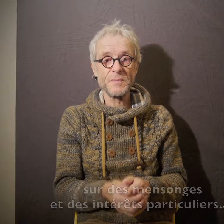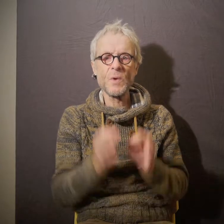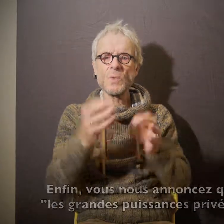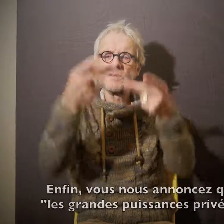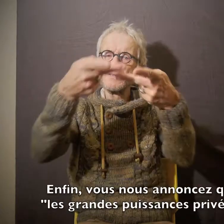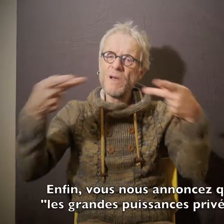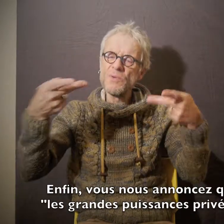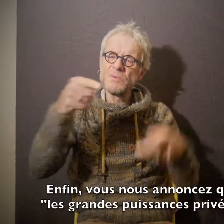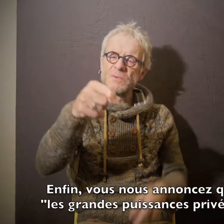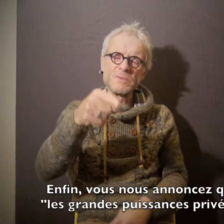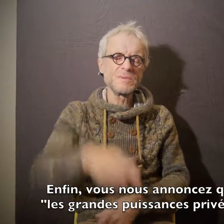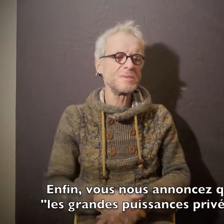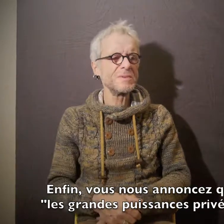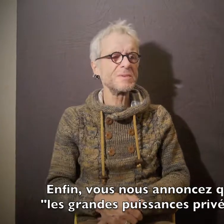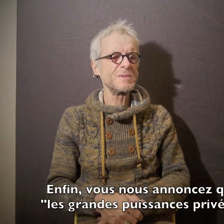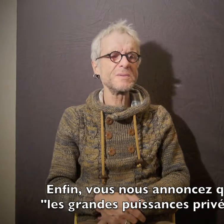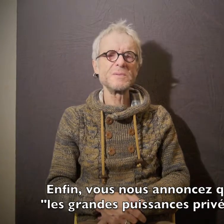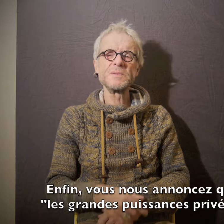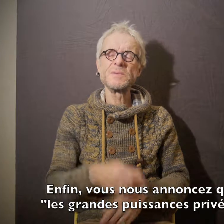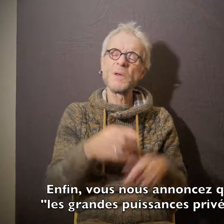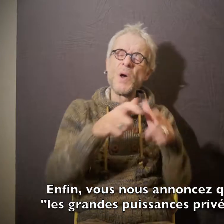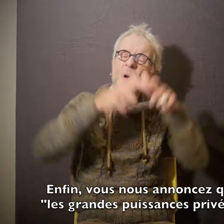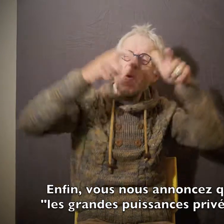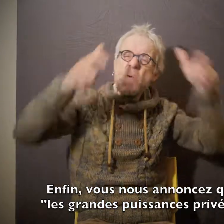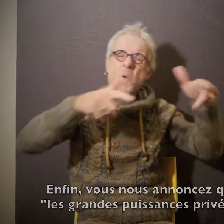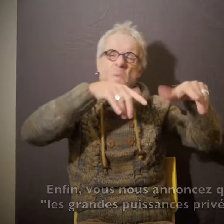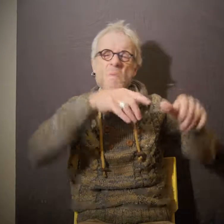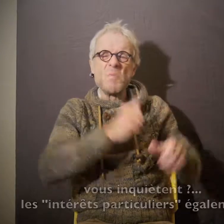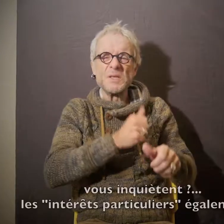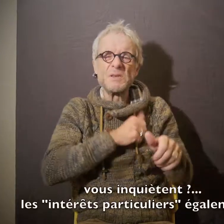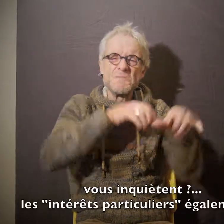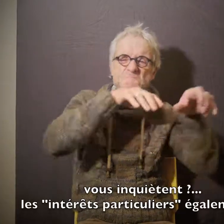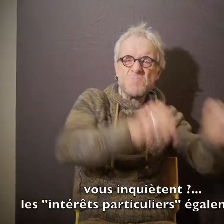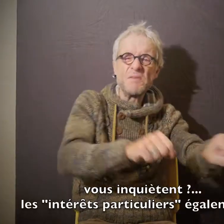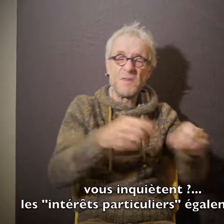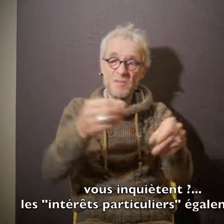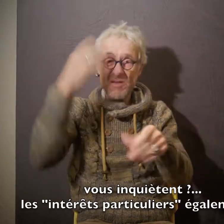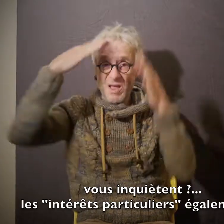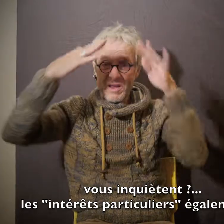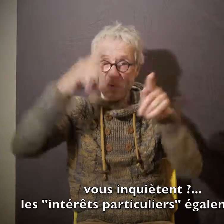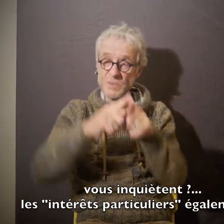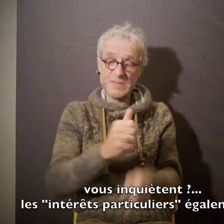Enfin, vous nous annoncez que les grandes puissances privées vous inquiètent, les intérêts particuliers